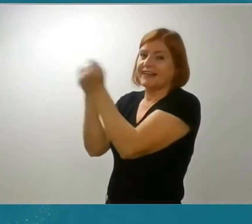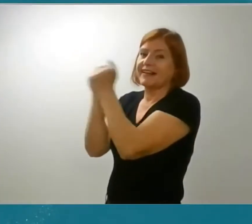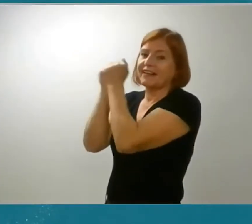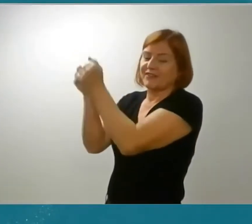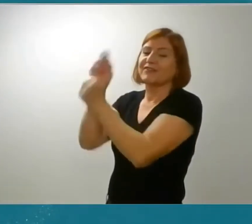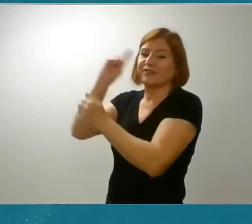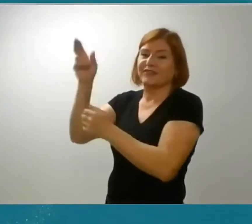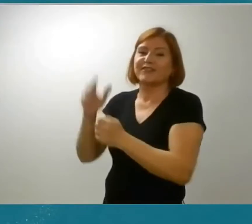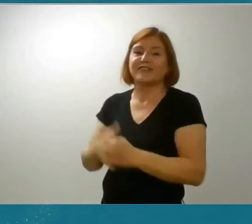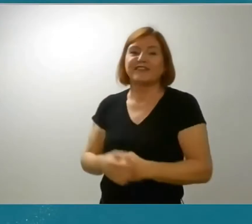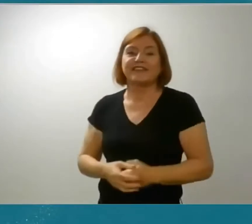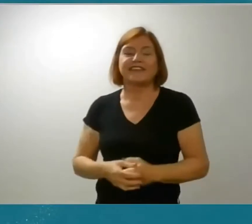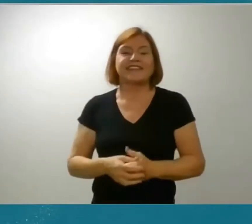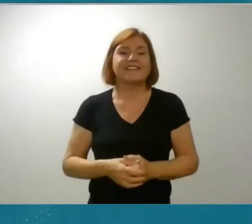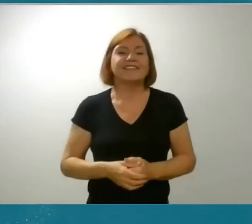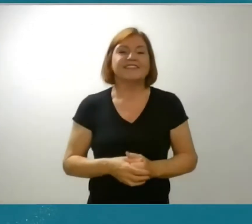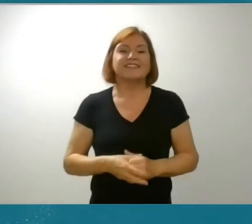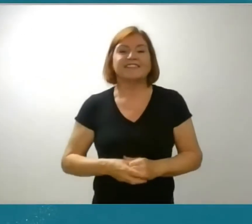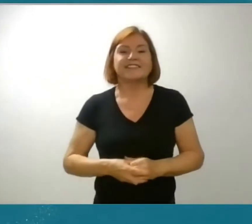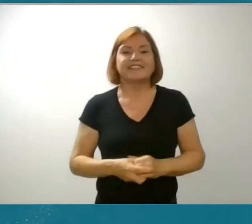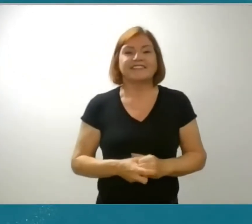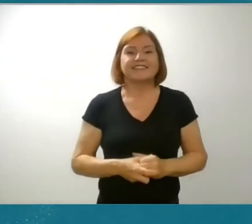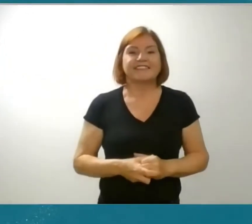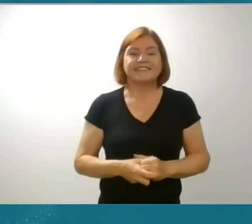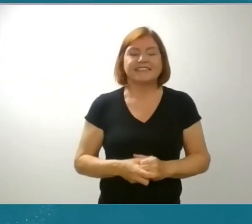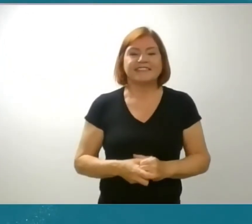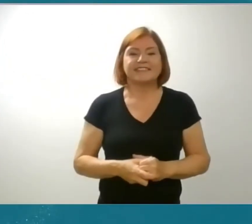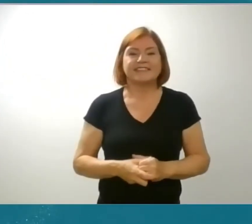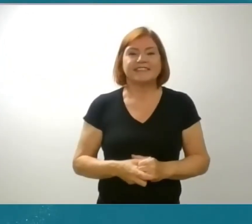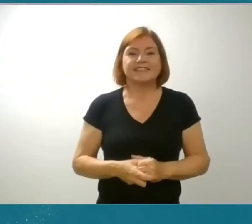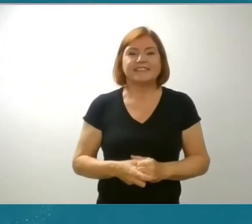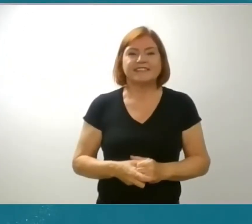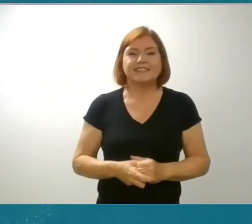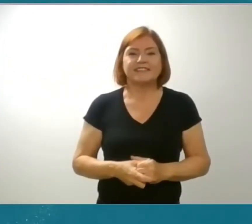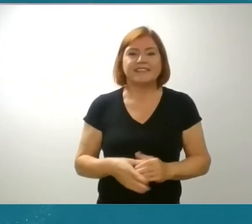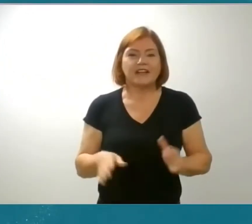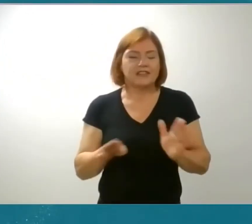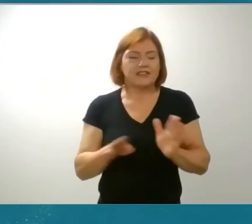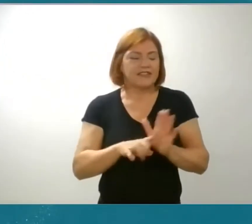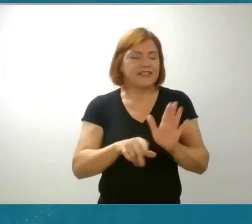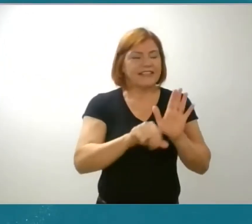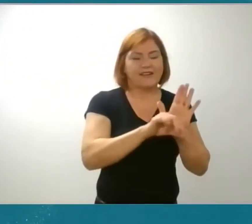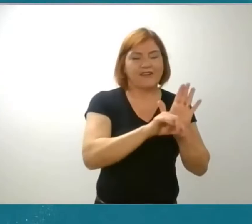Não ficaram alegres, não? O Senhor tem multiplicado esse povo aqui, ó.